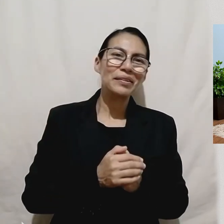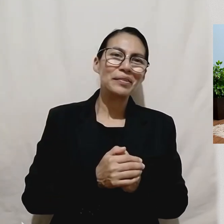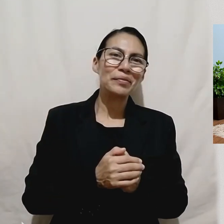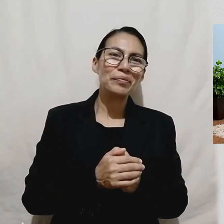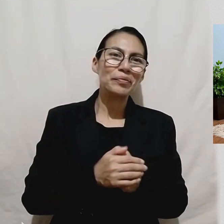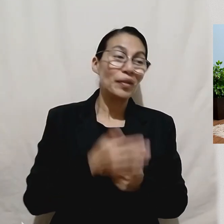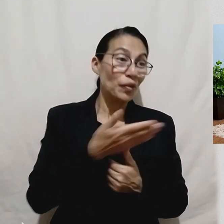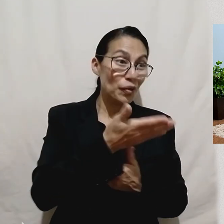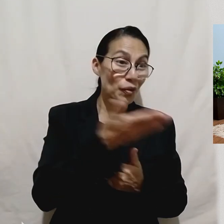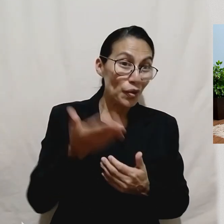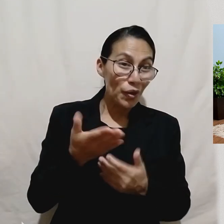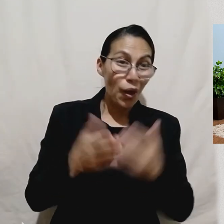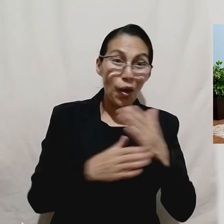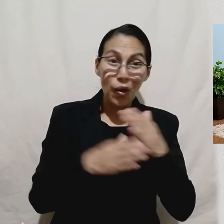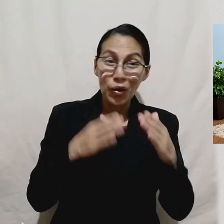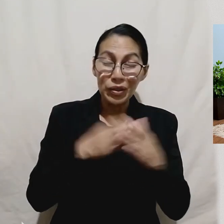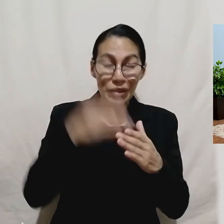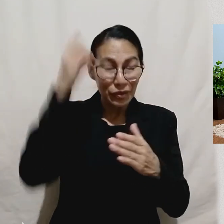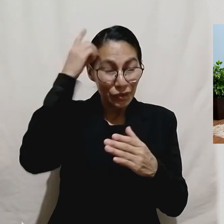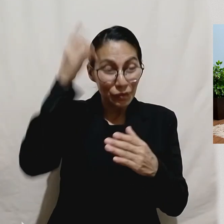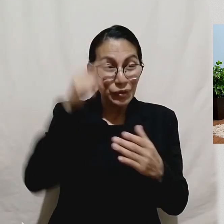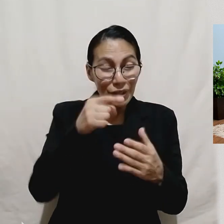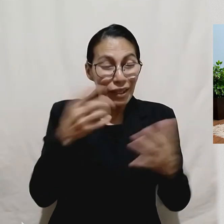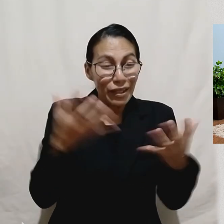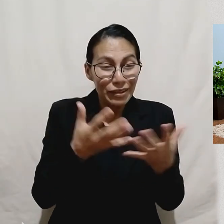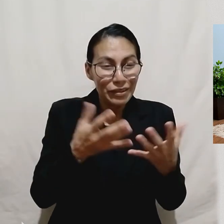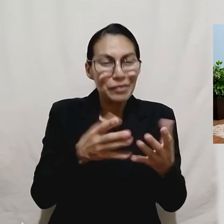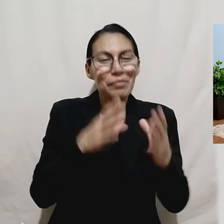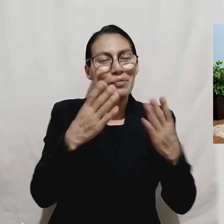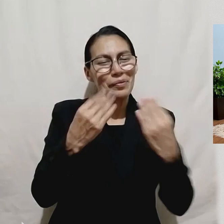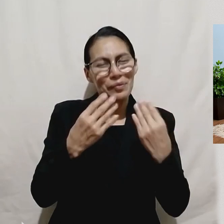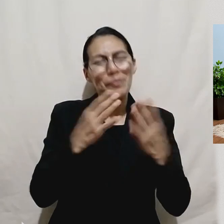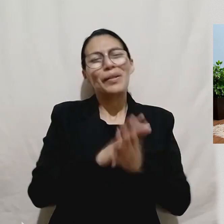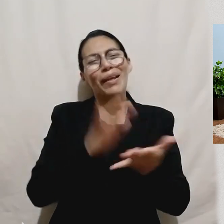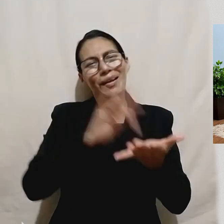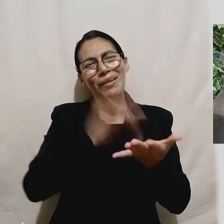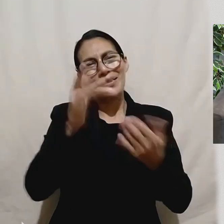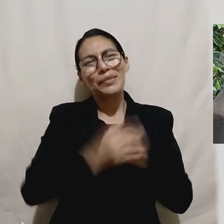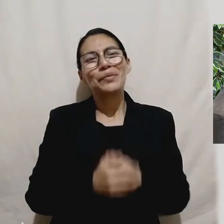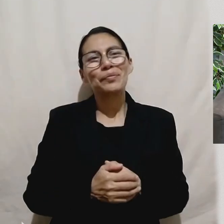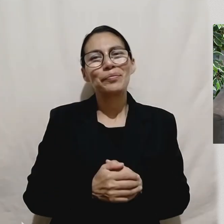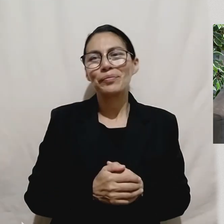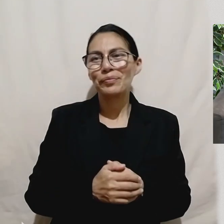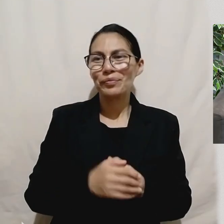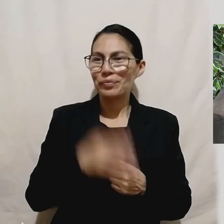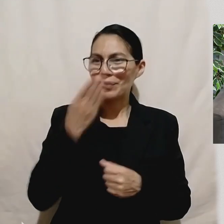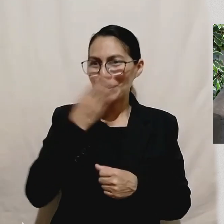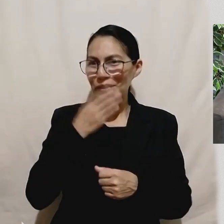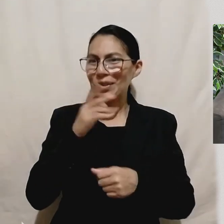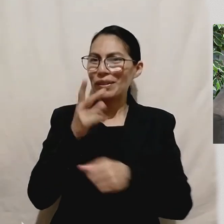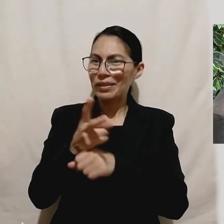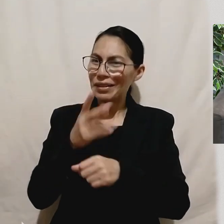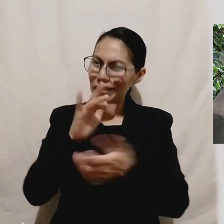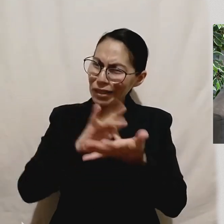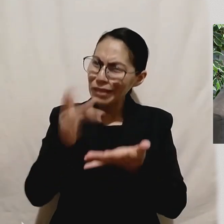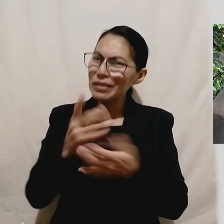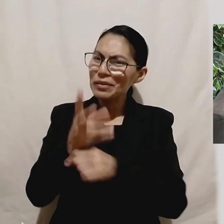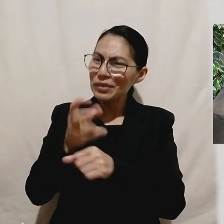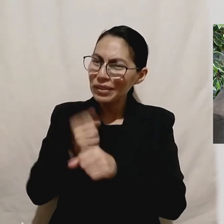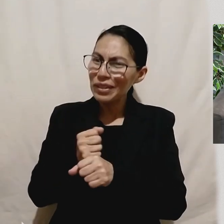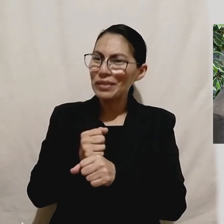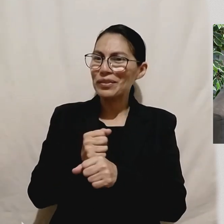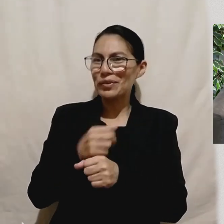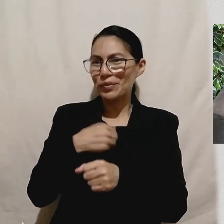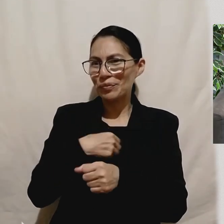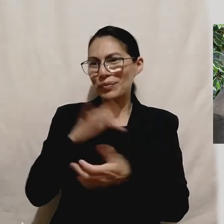para compartir las grandes cosas que Dios ha hecho contigo Gracias por invitarnos por invitarme pastor este